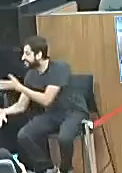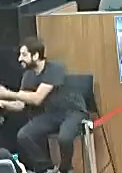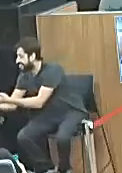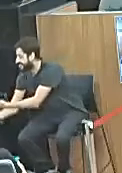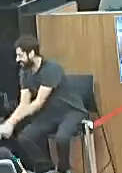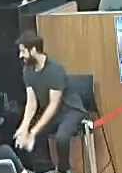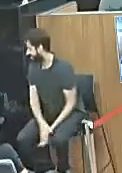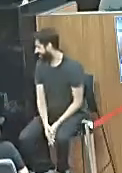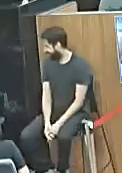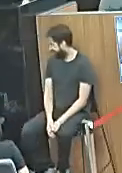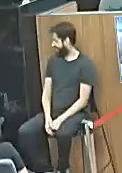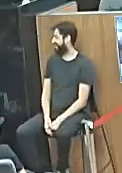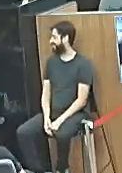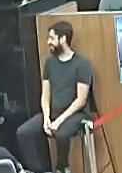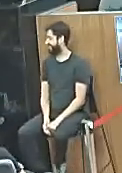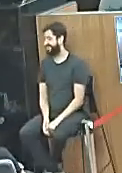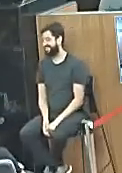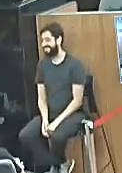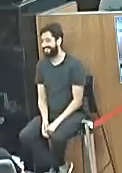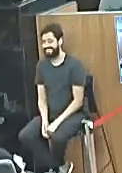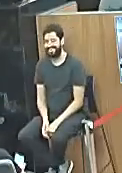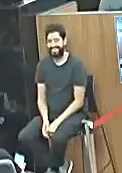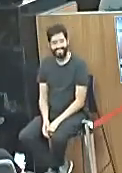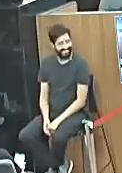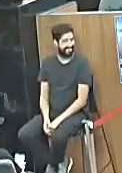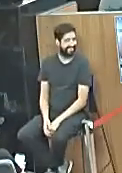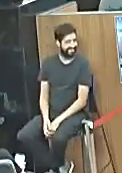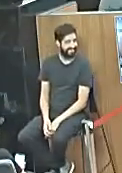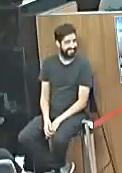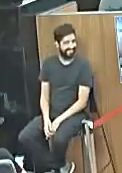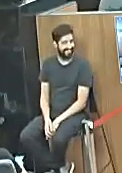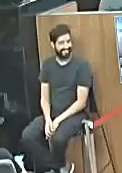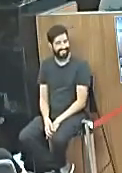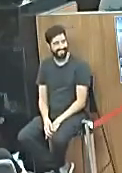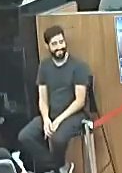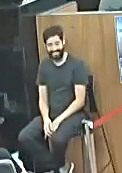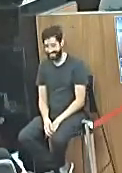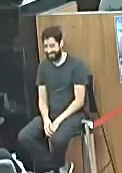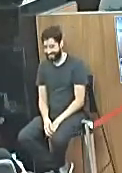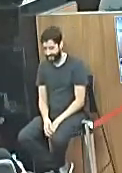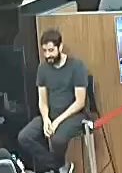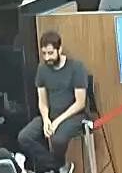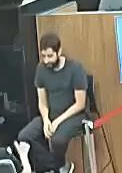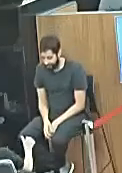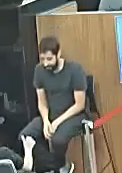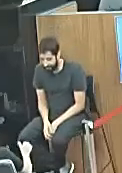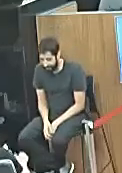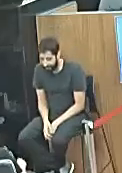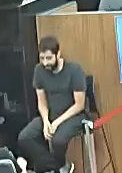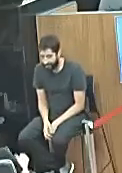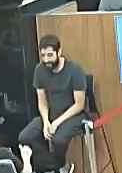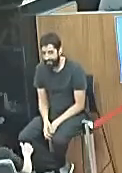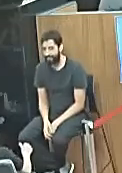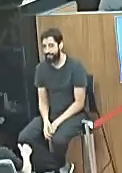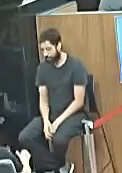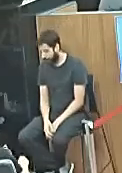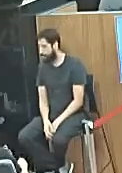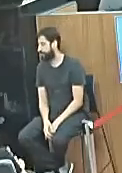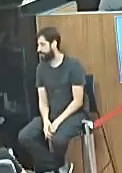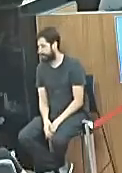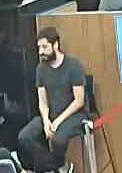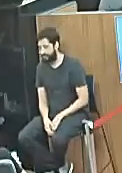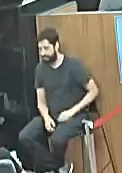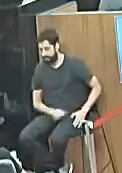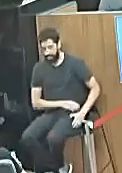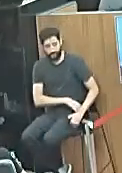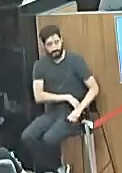passa a falar agora joanita pimenta relator do grupo de trabalho e desenvolvimento social assistente social e segurança alimentar